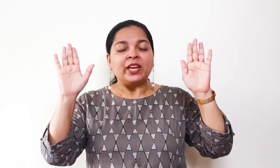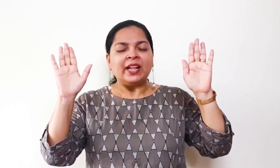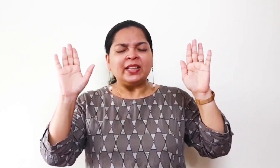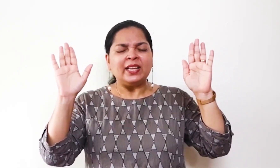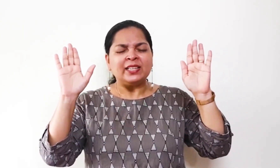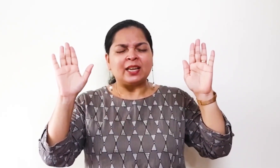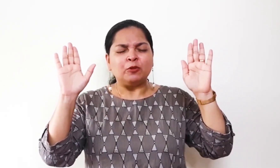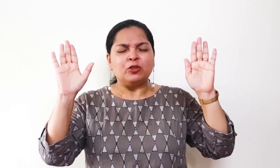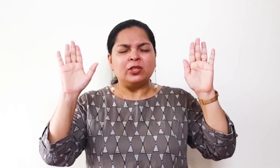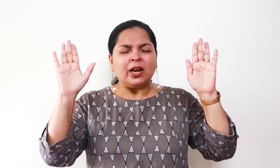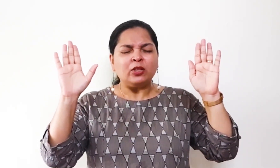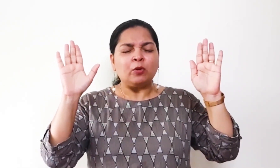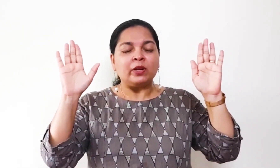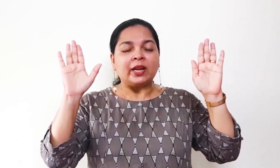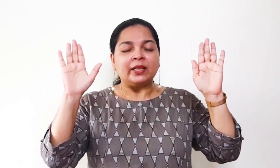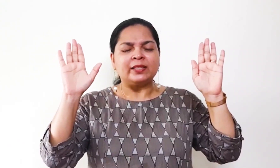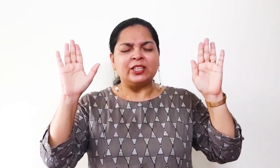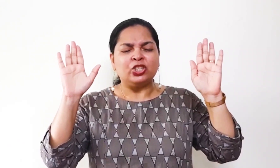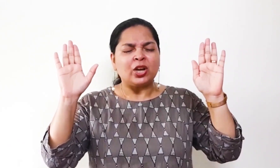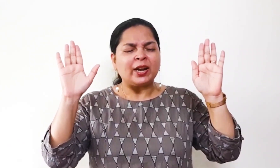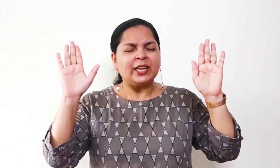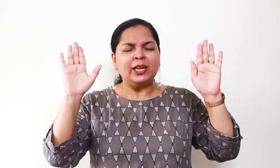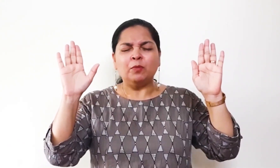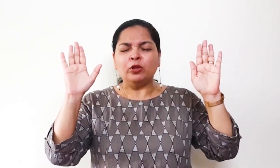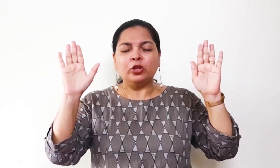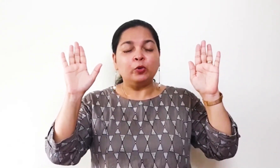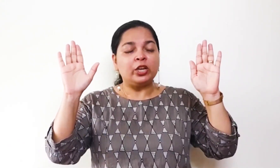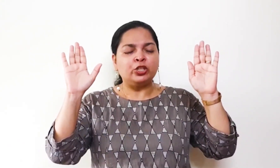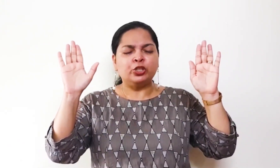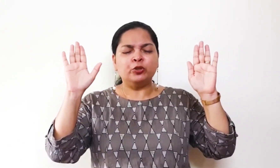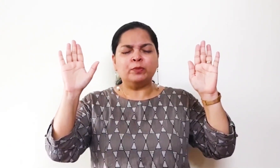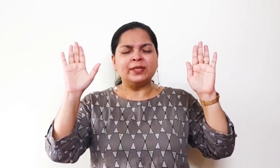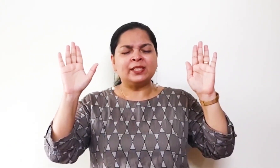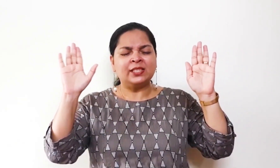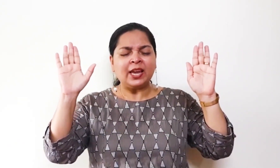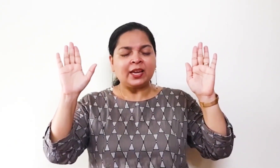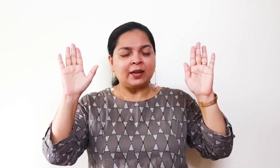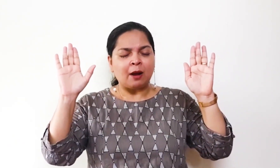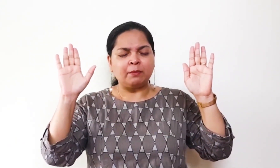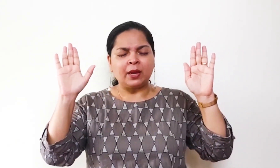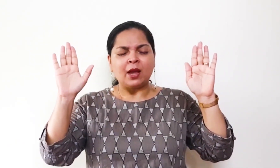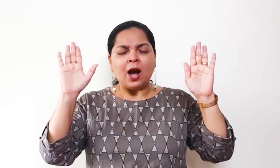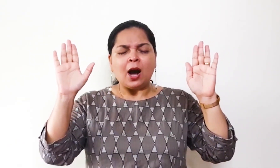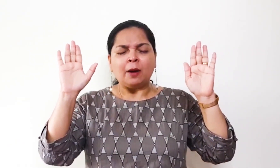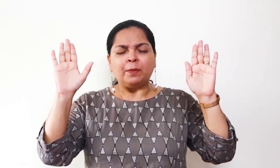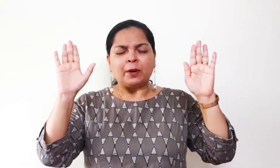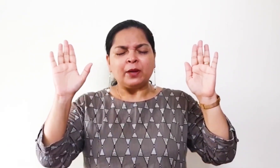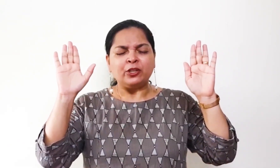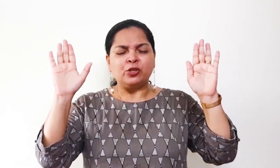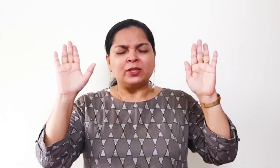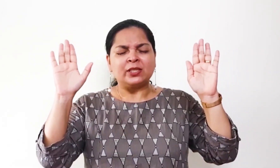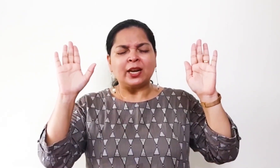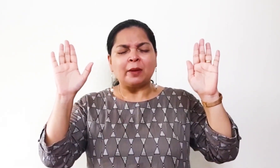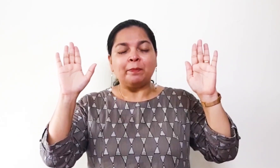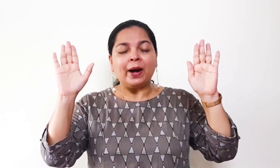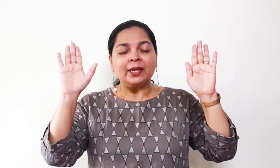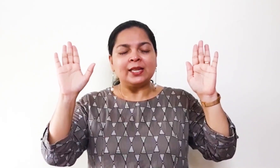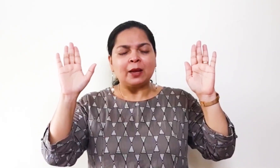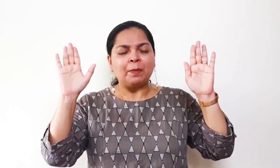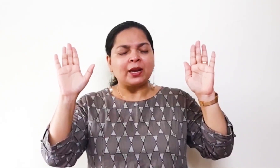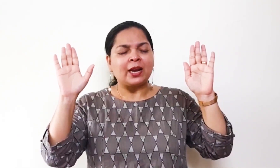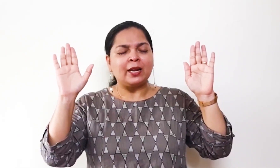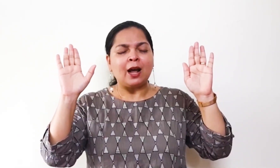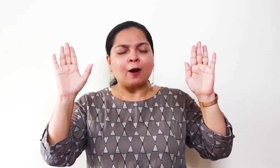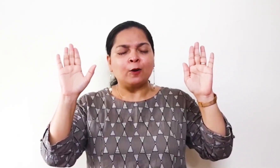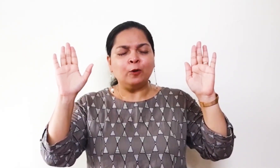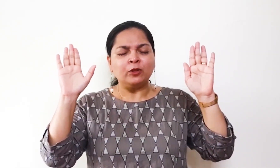को उनके अंदर से, उस दर्द को उनके अंदर से जाने के लिए बोलती हूँ यीशु मसीह के नाम में। हाँ परमेश्वर, सर के बाल से